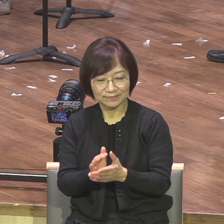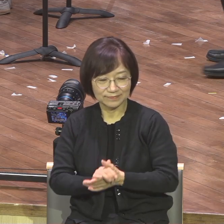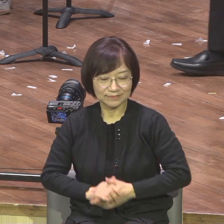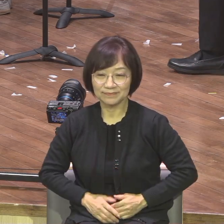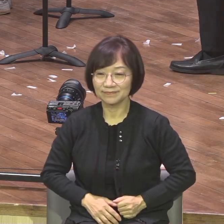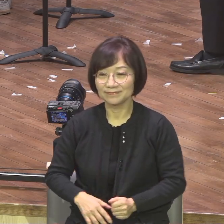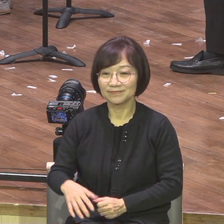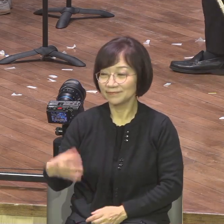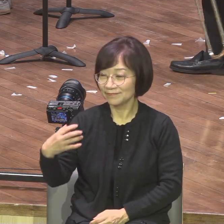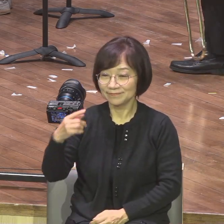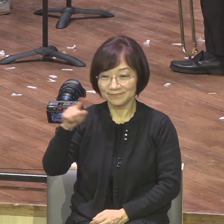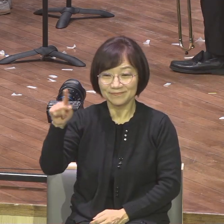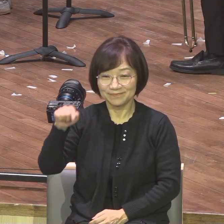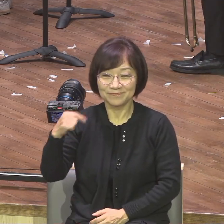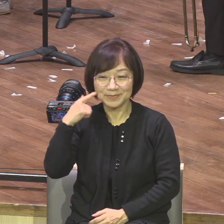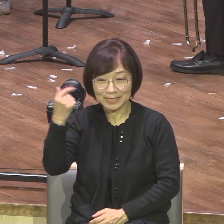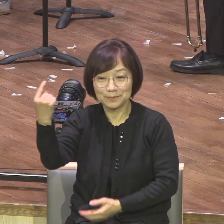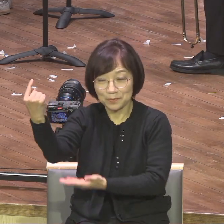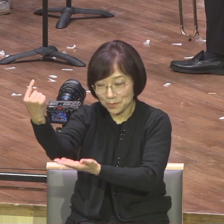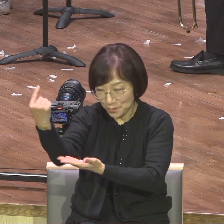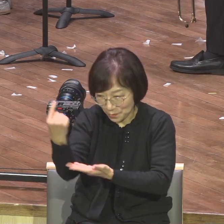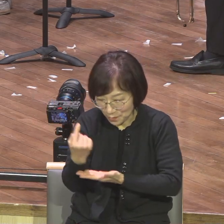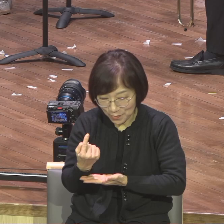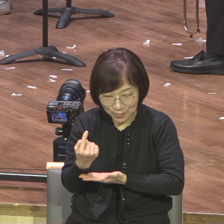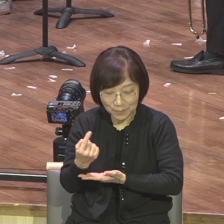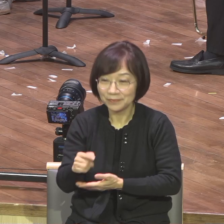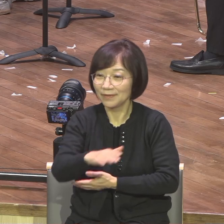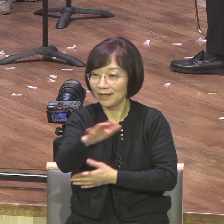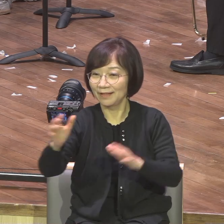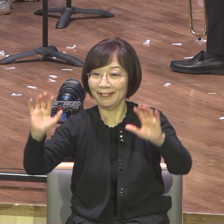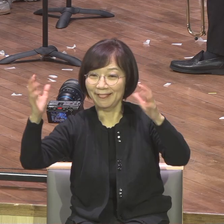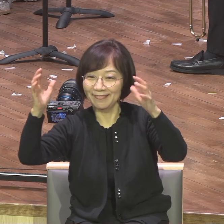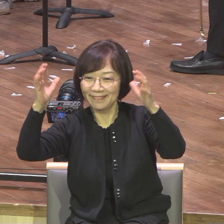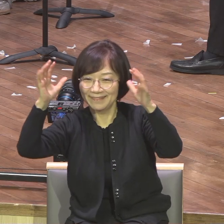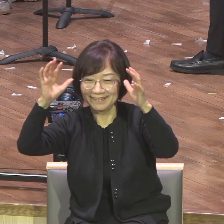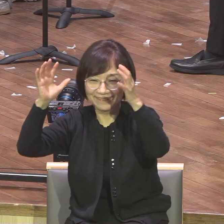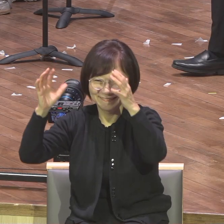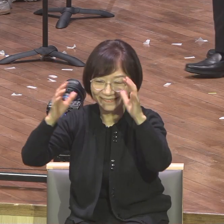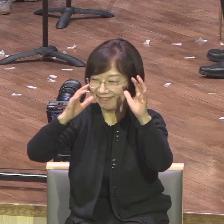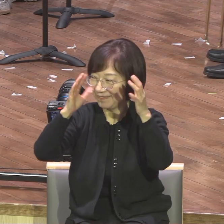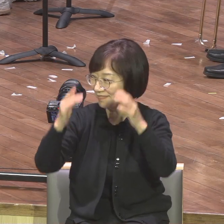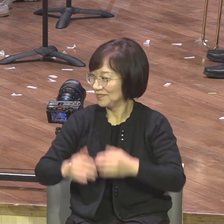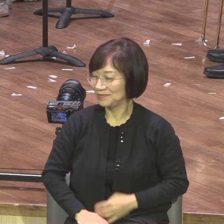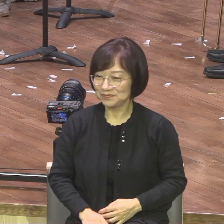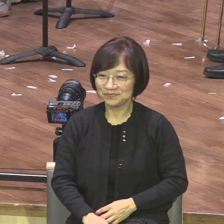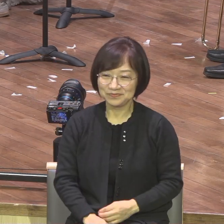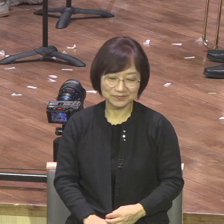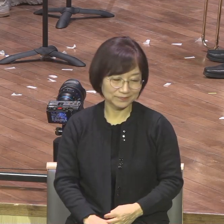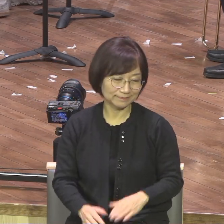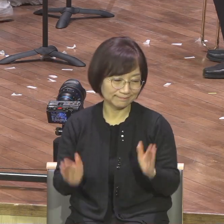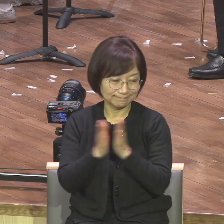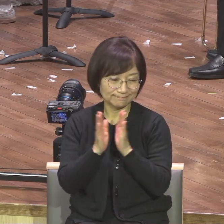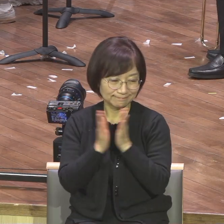네, 담임 목사님께서 강당 위로 올라오시겠습니다. 네, 올라오실 때 큰 박수로 맞이해 주시기 바랍니다.